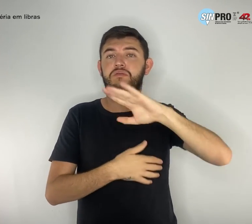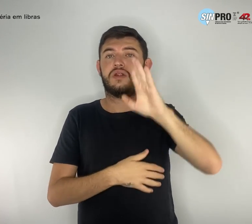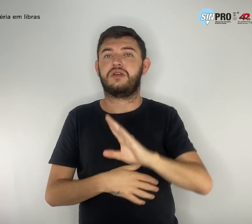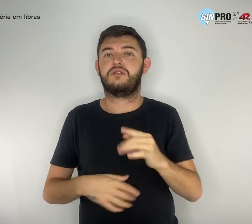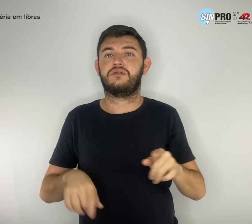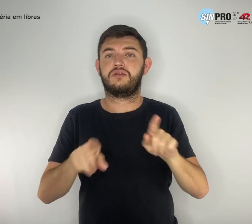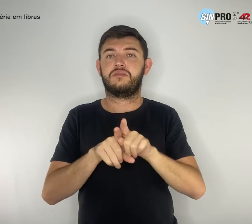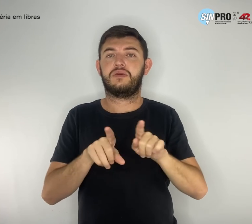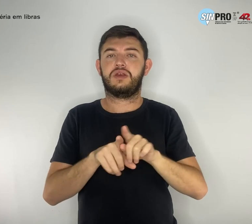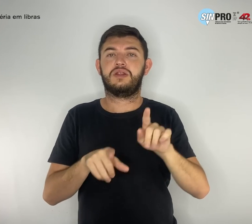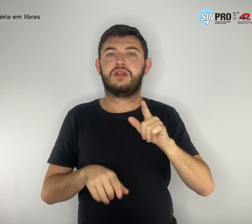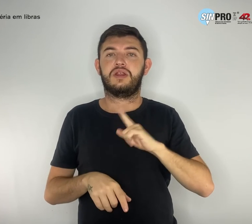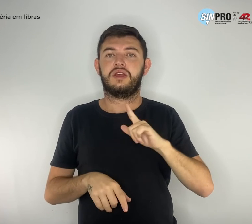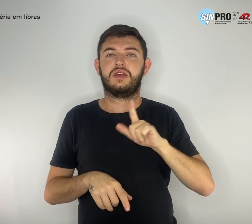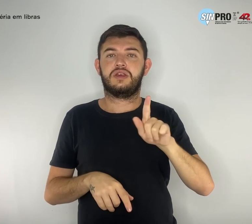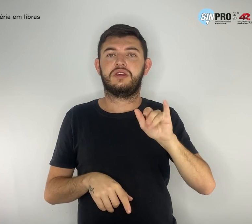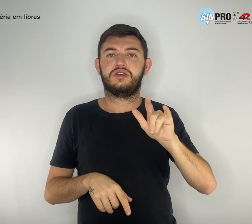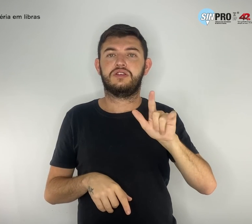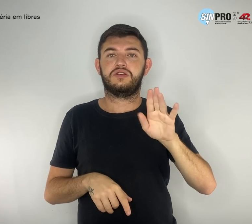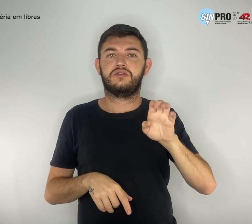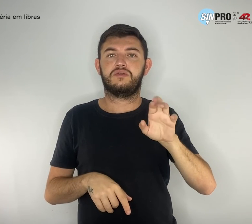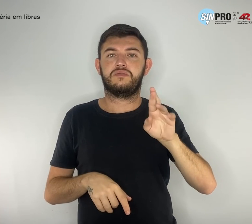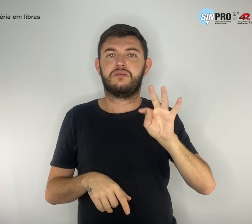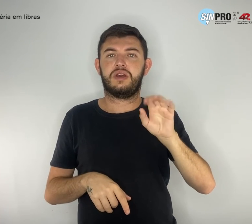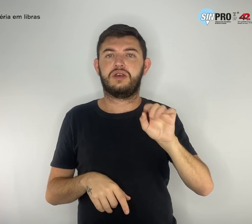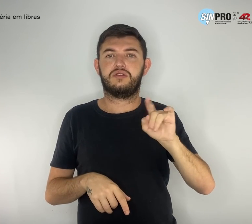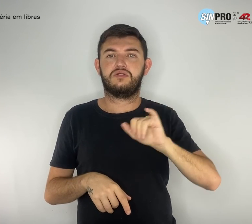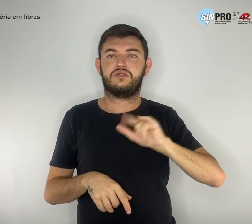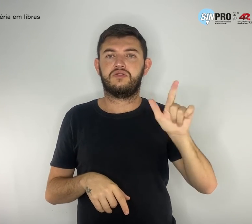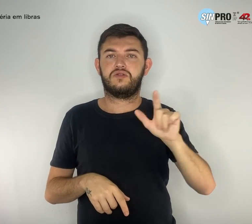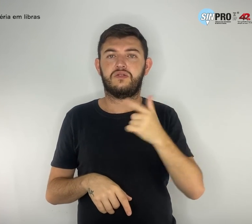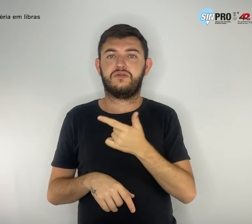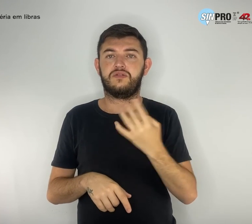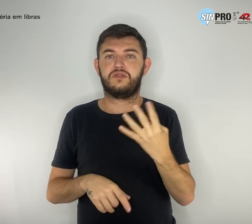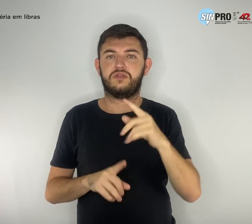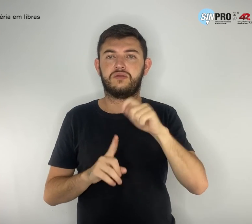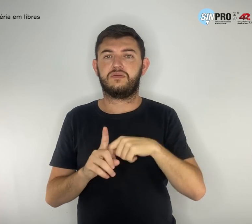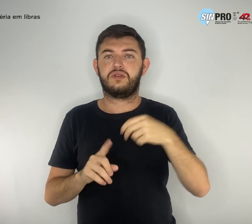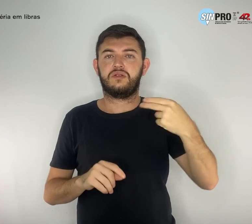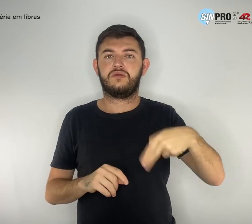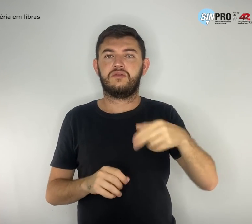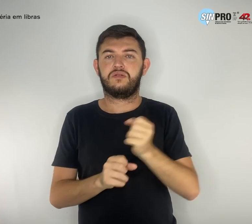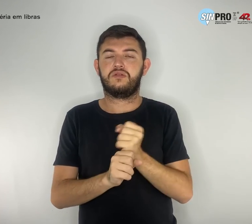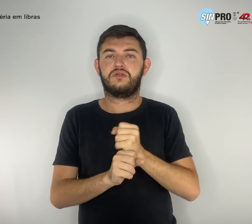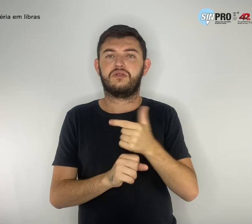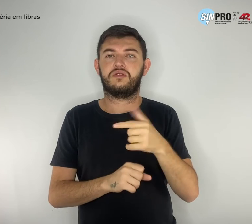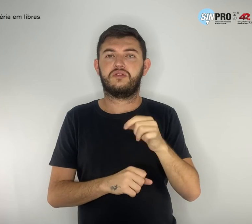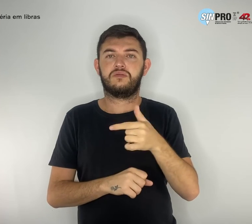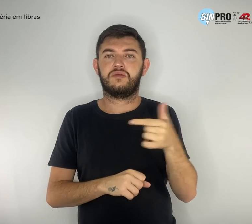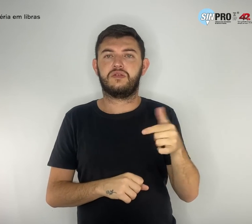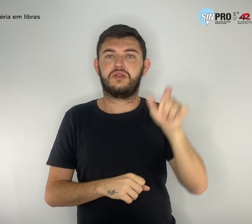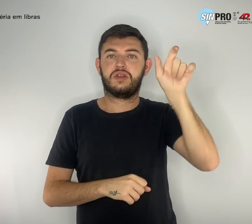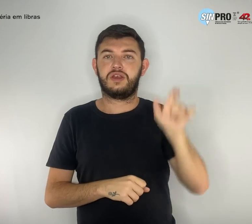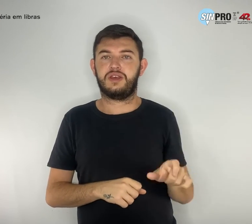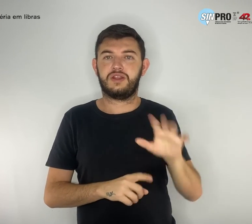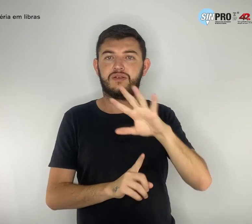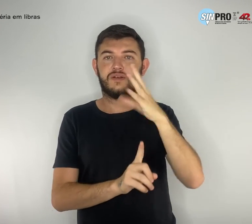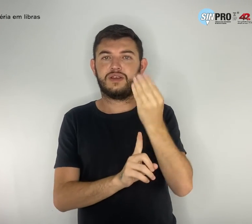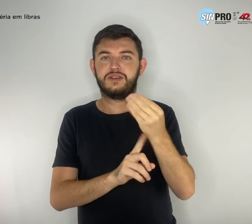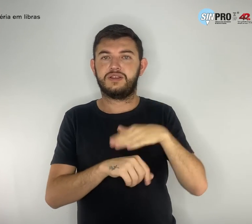de 2022, o grande artista, gênio da raça, foi emboscado juntamente com sua